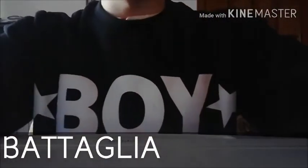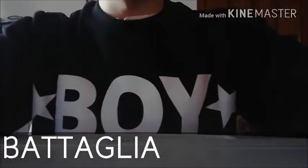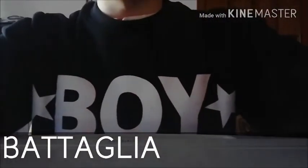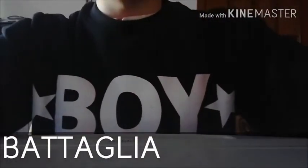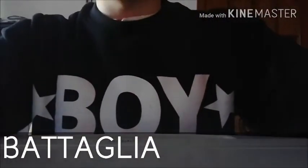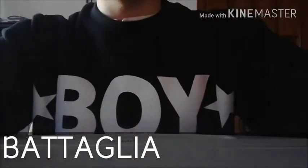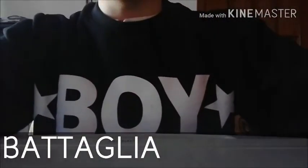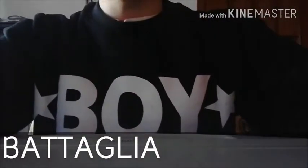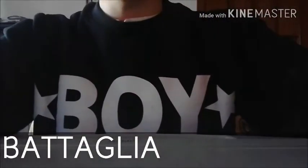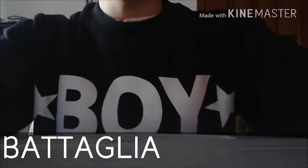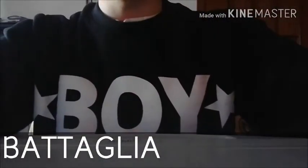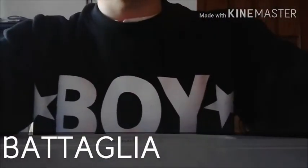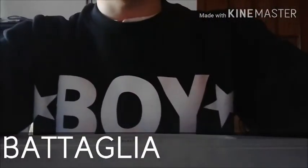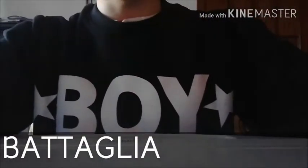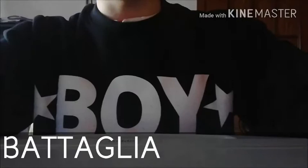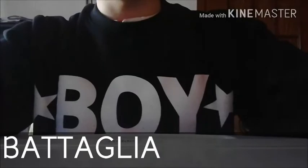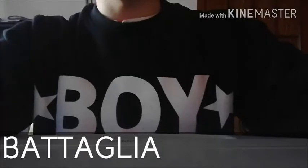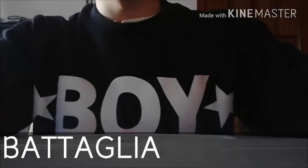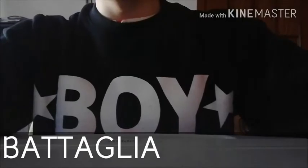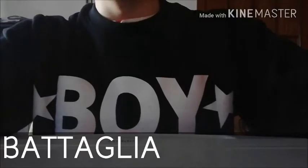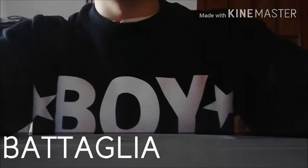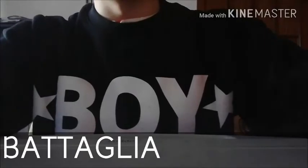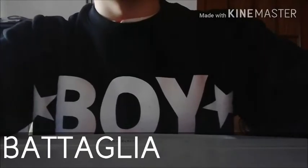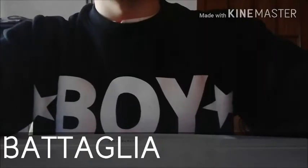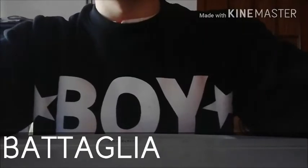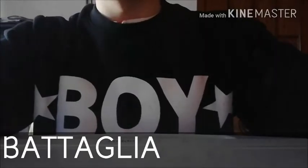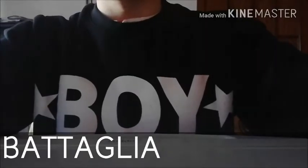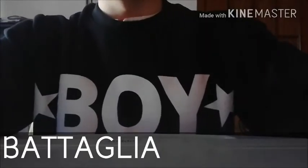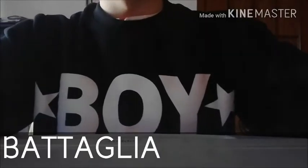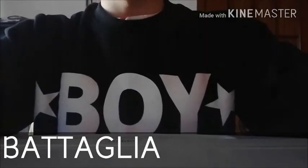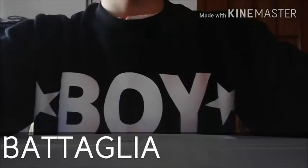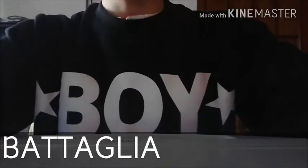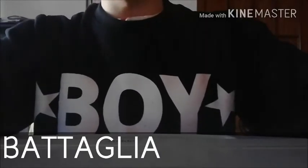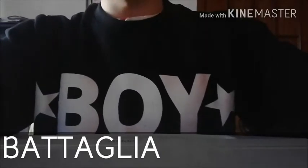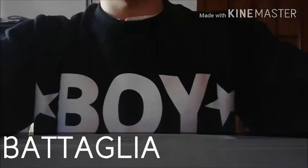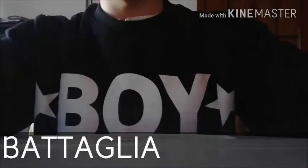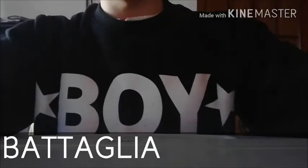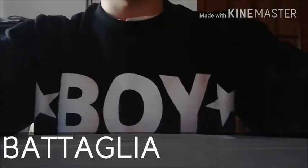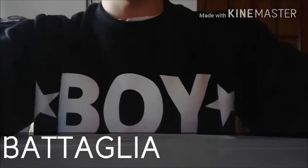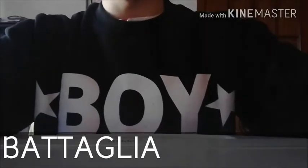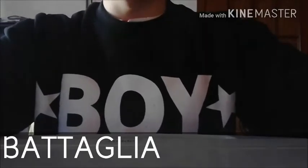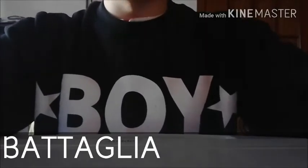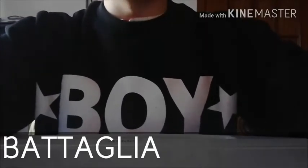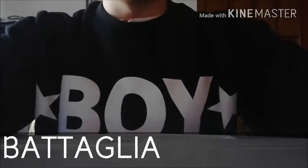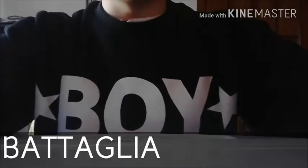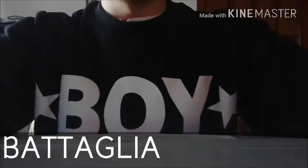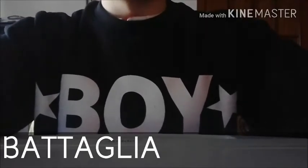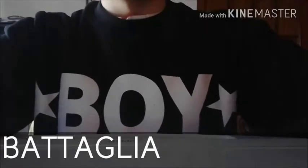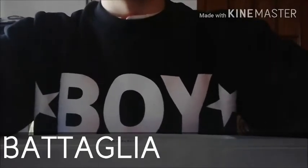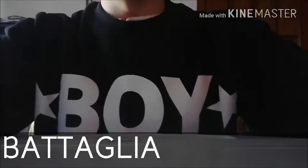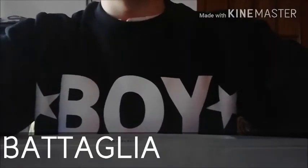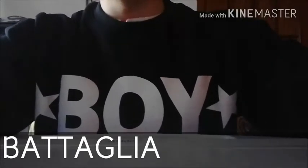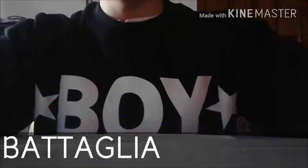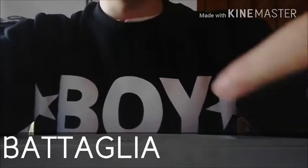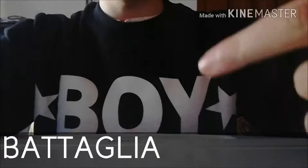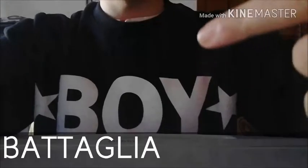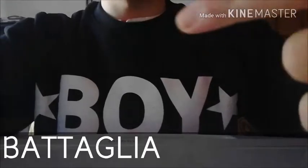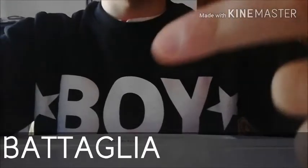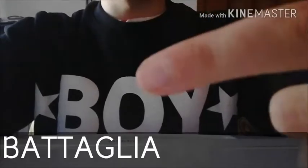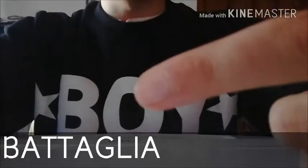è l'evento che ha avuto dei risvolti positivi o negativi